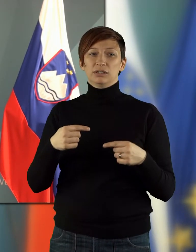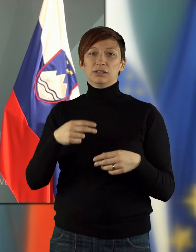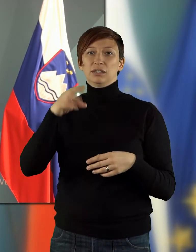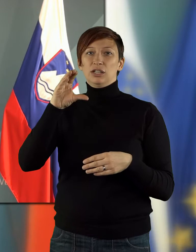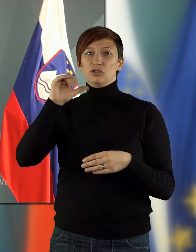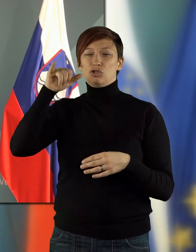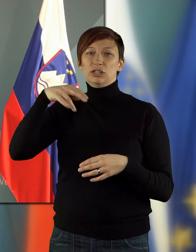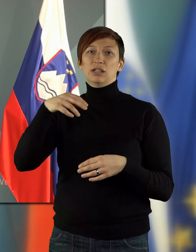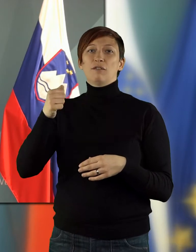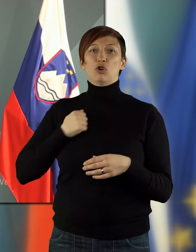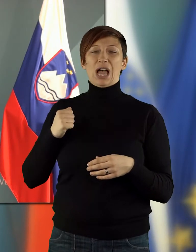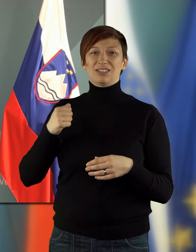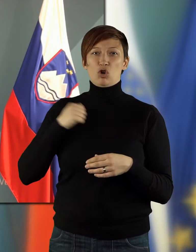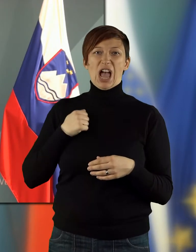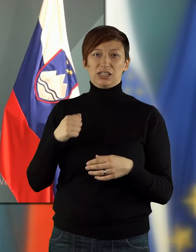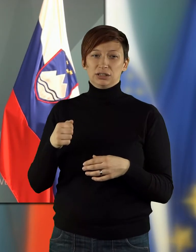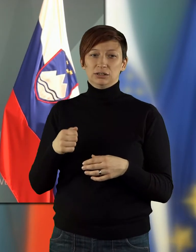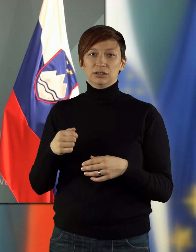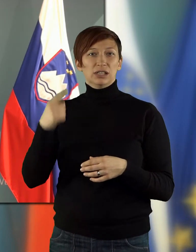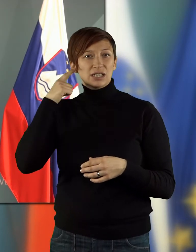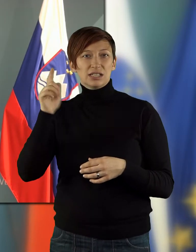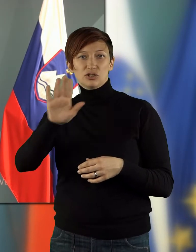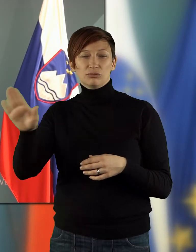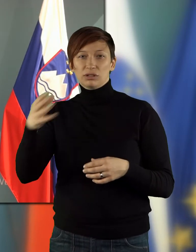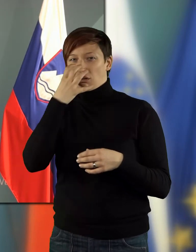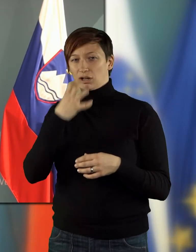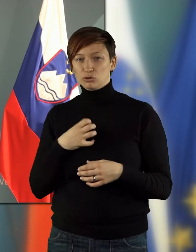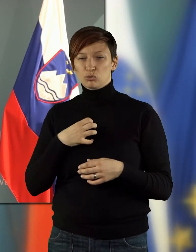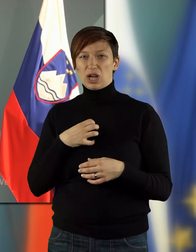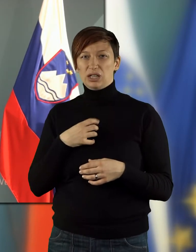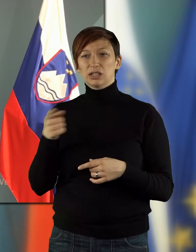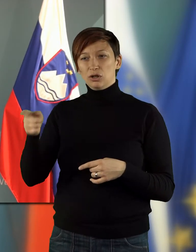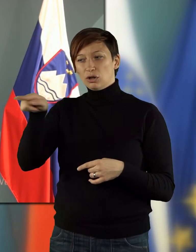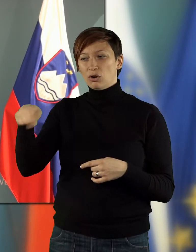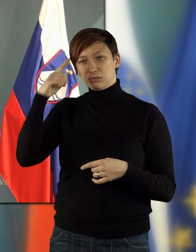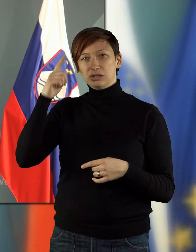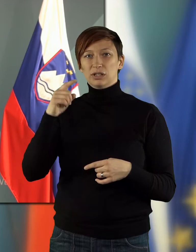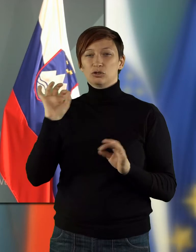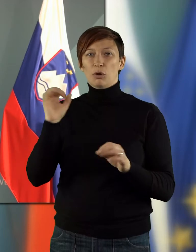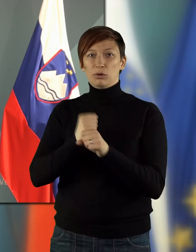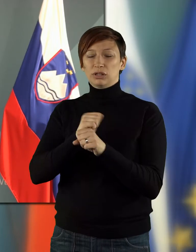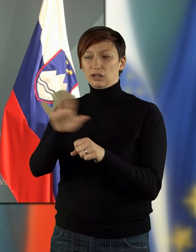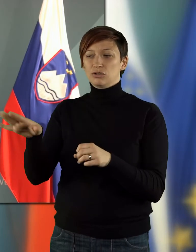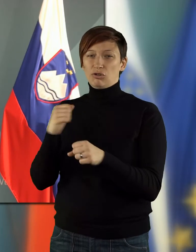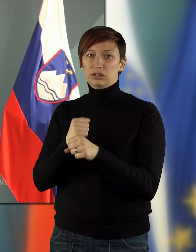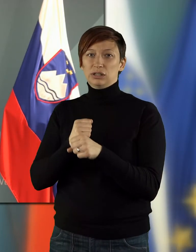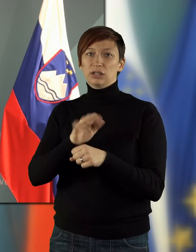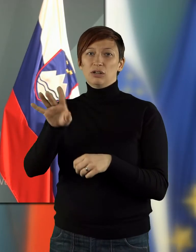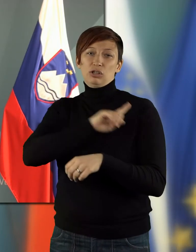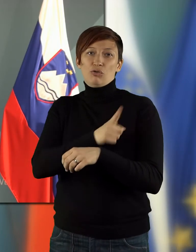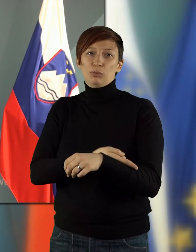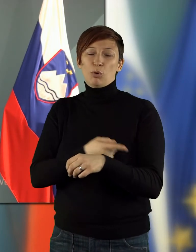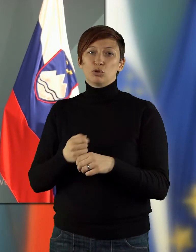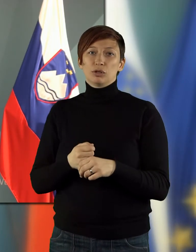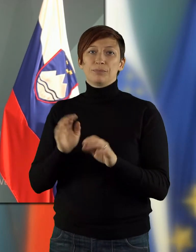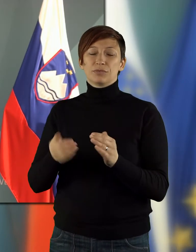liniji pink čin vojak vojak, in slišim njihovo razočaranje, ker menijo, da dobro upravljajo svoje delo, tisto,